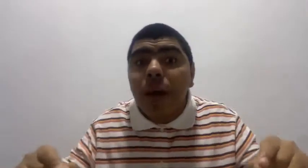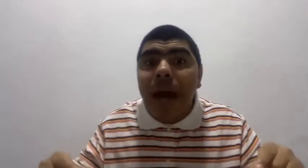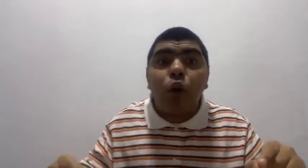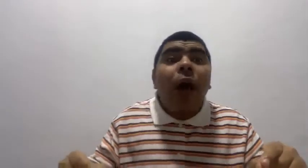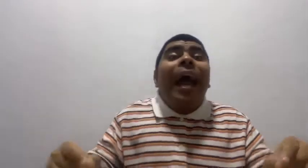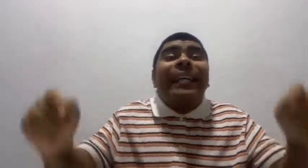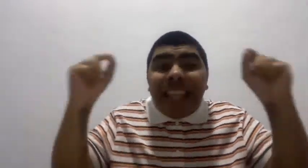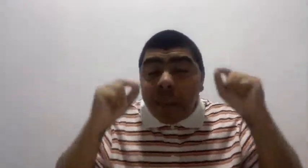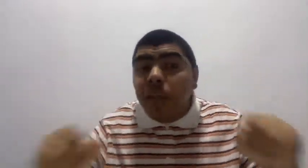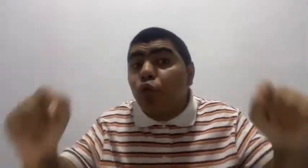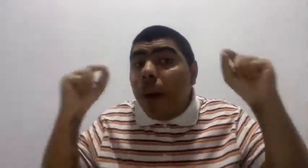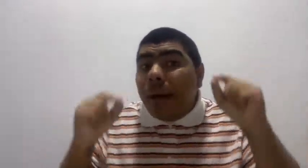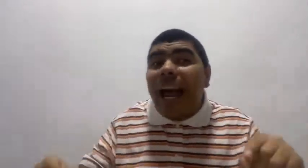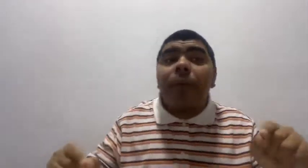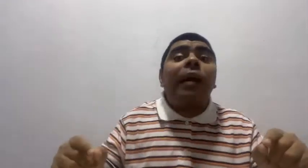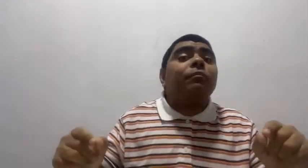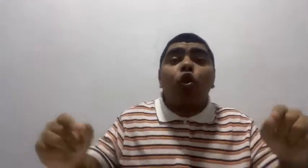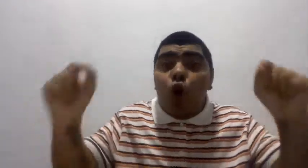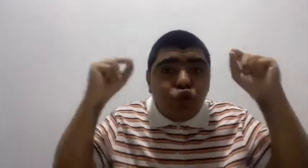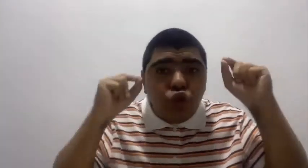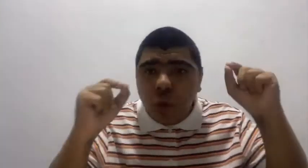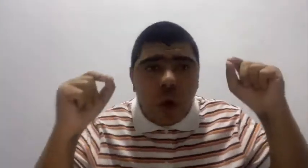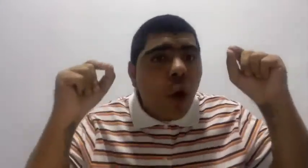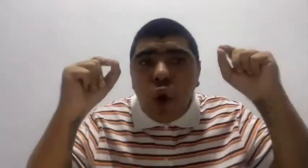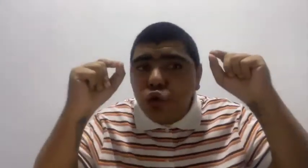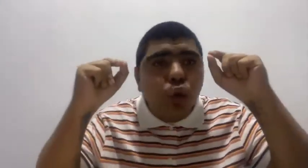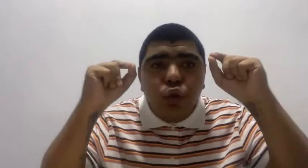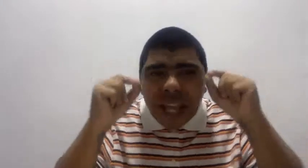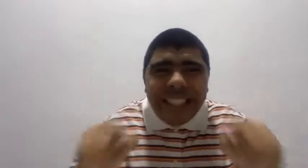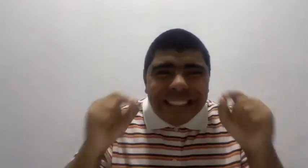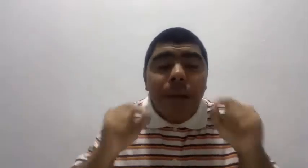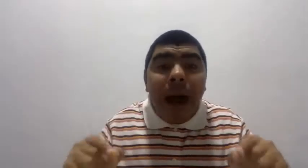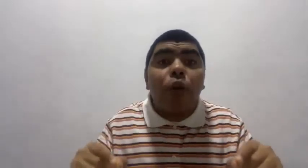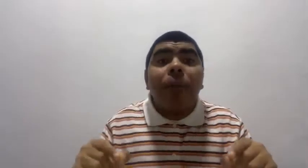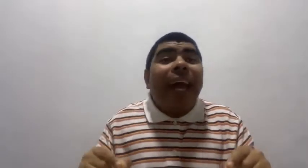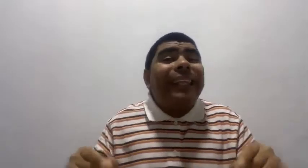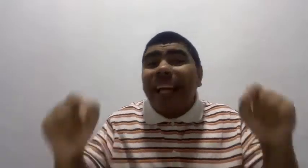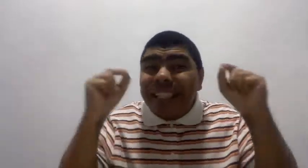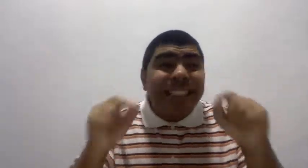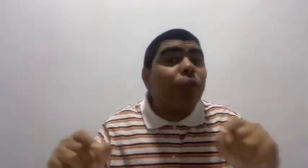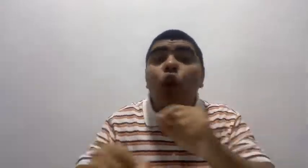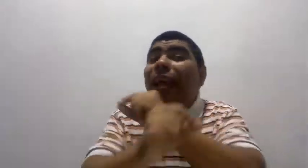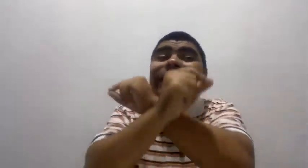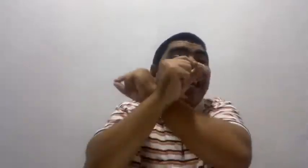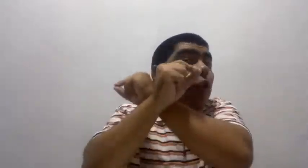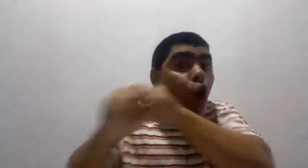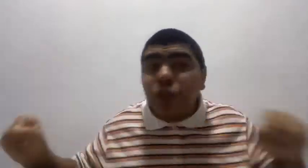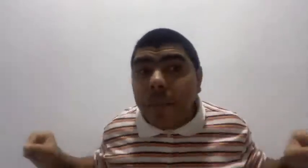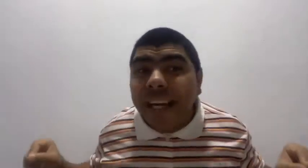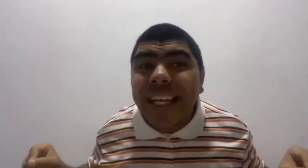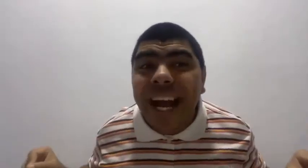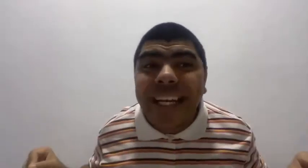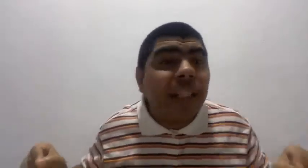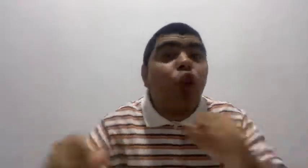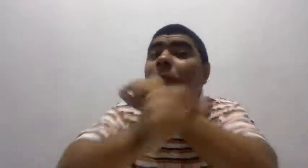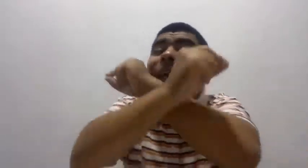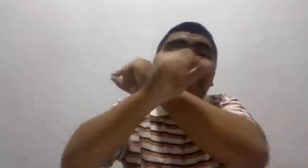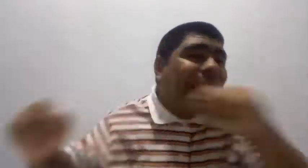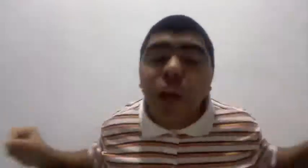hermano, está hablando una palabra contundente, hermano. Está diciendo que el que no se parezca a Cristo para el cielo no